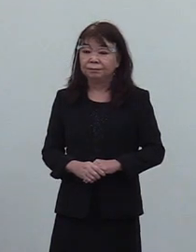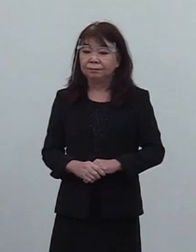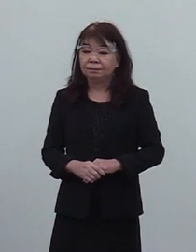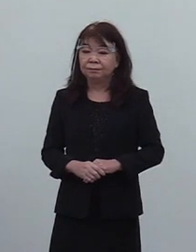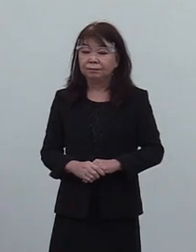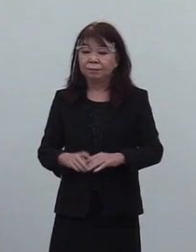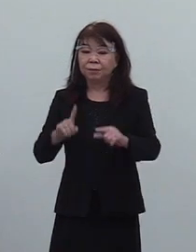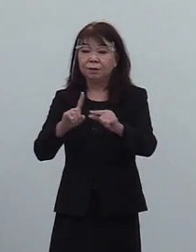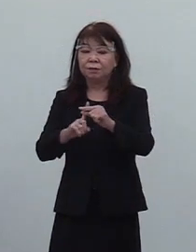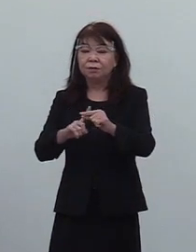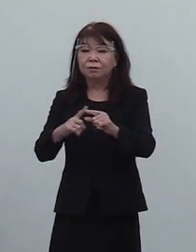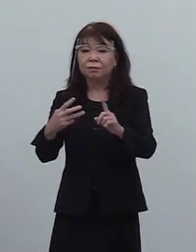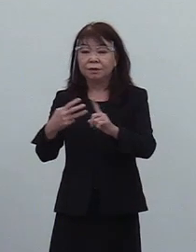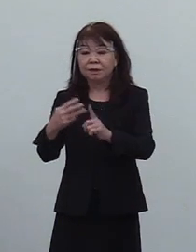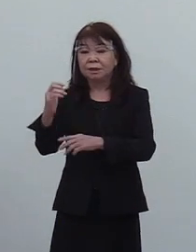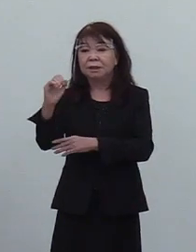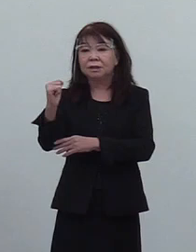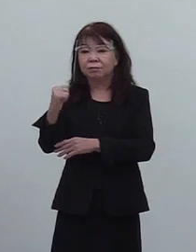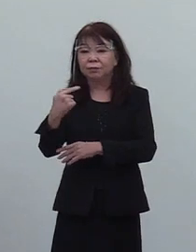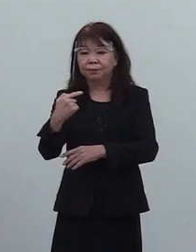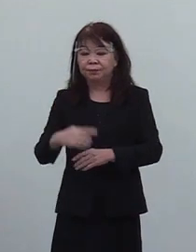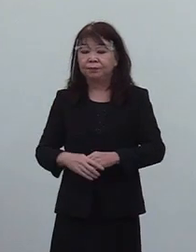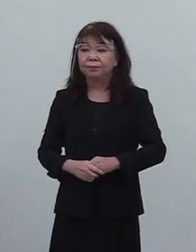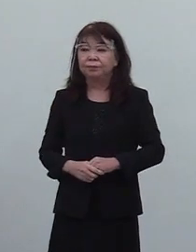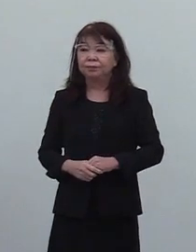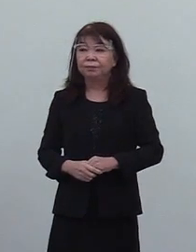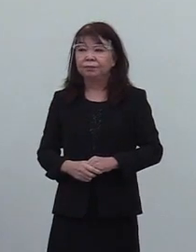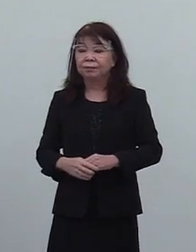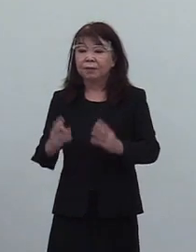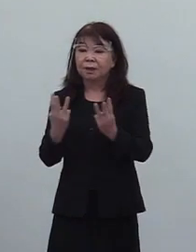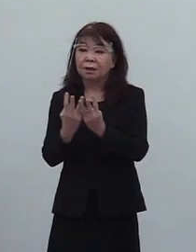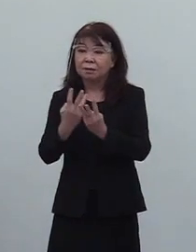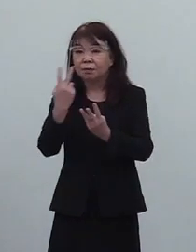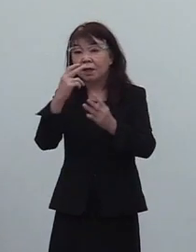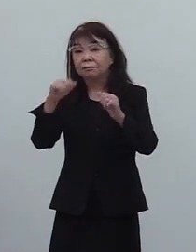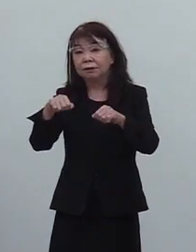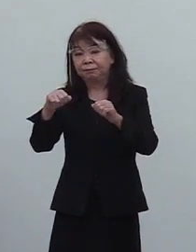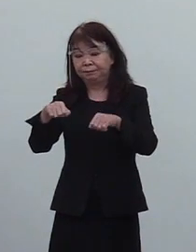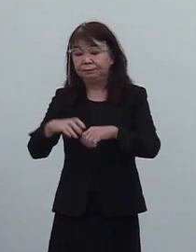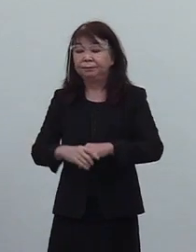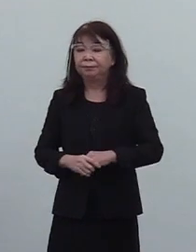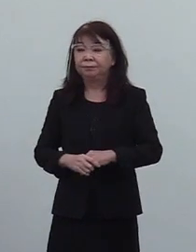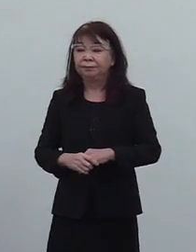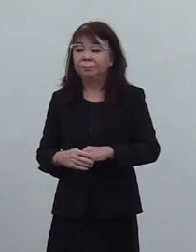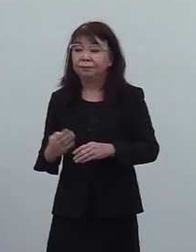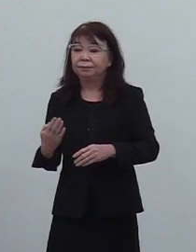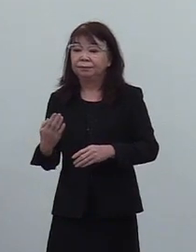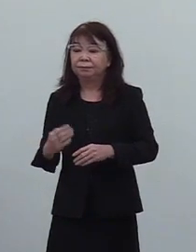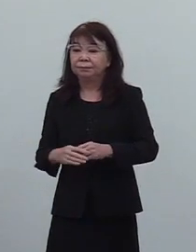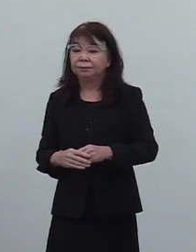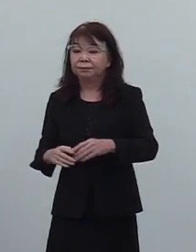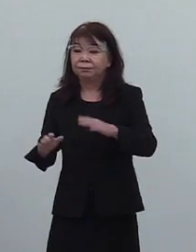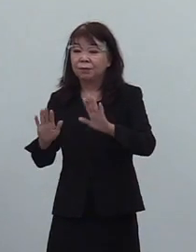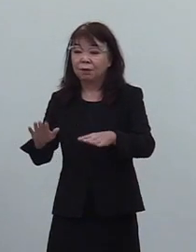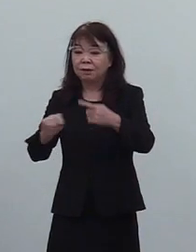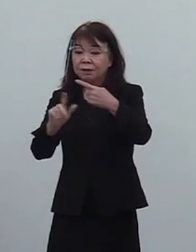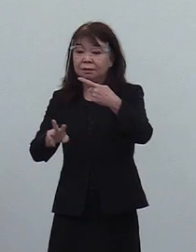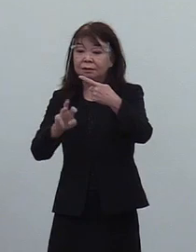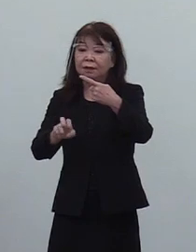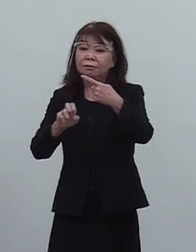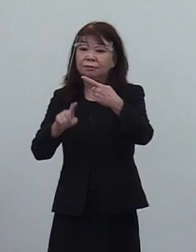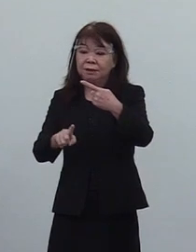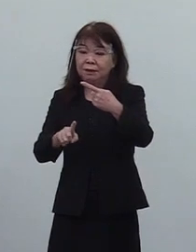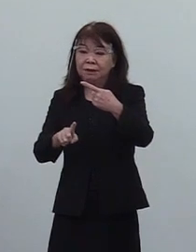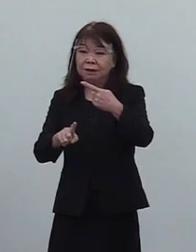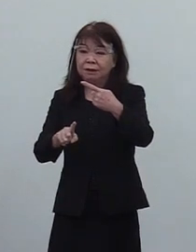はい、すみません、中日新聞の中森です。ちょっと数の確認になりますが、1月が今日31日最後だ